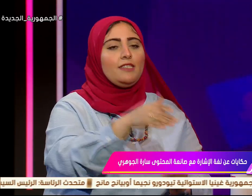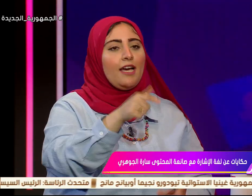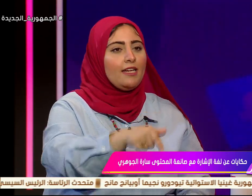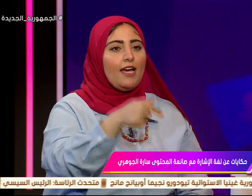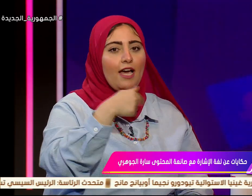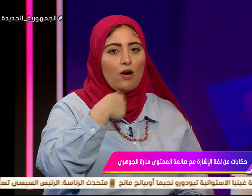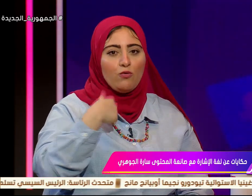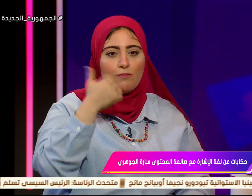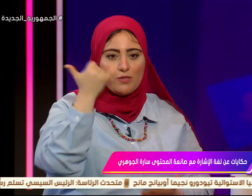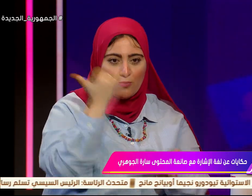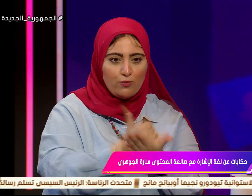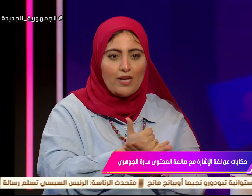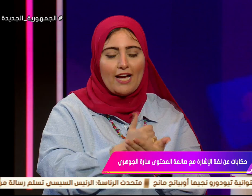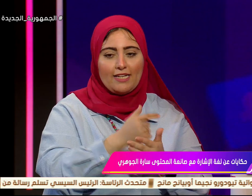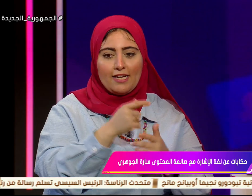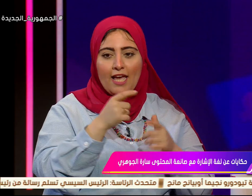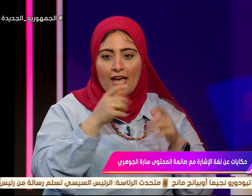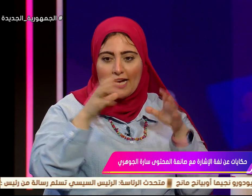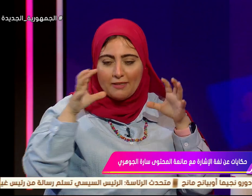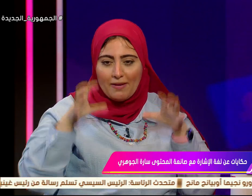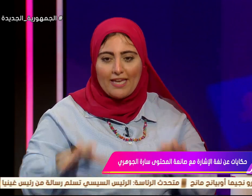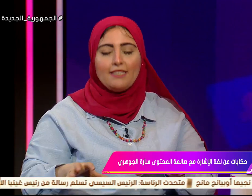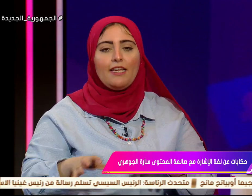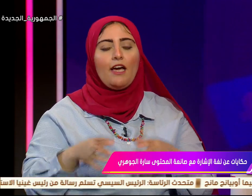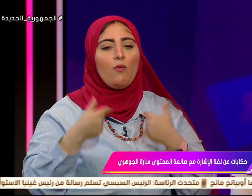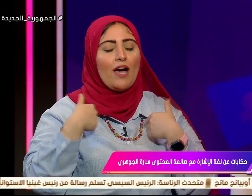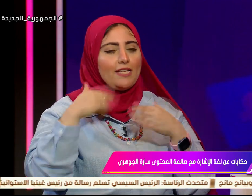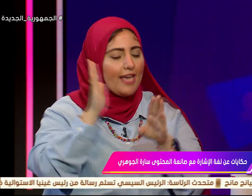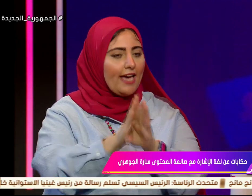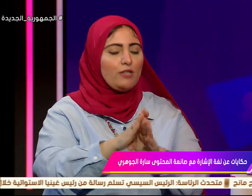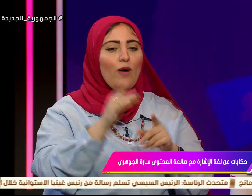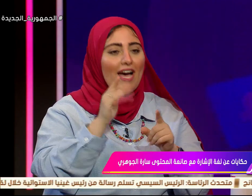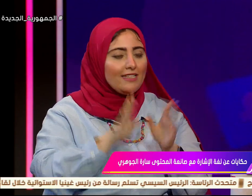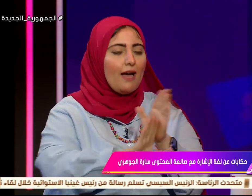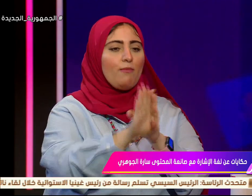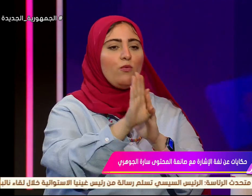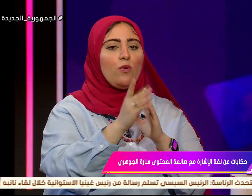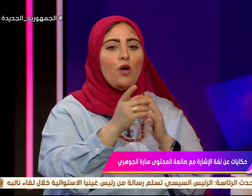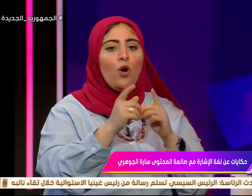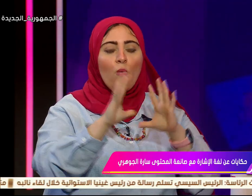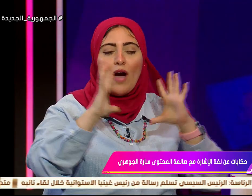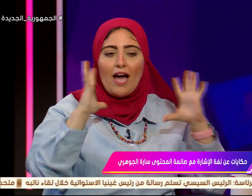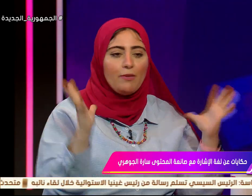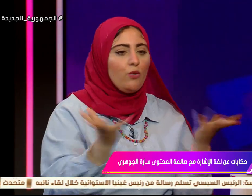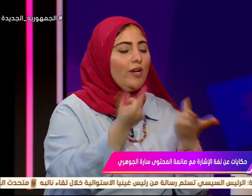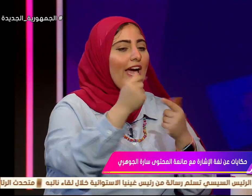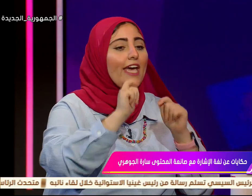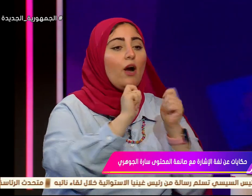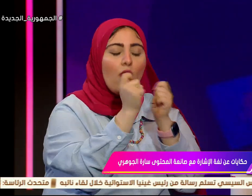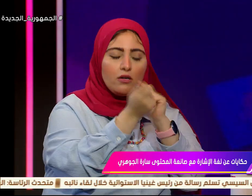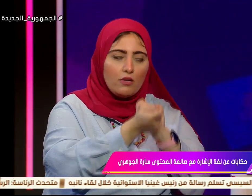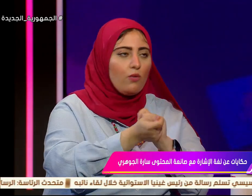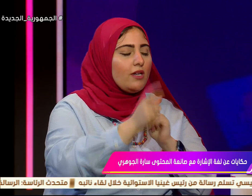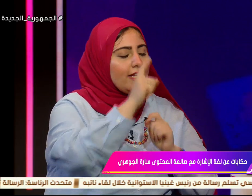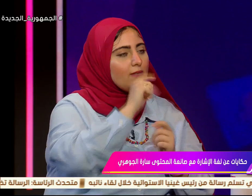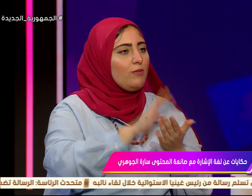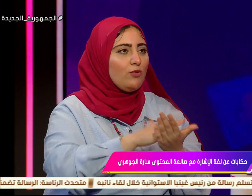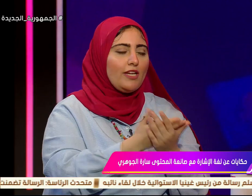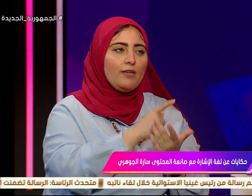انا هكون مسؤوله عن المكان ده وهساعد وهدعم وهعمل كل حاجه وهطور، لازم المترجم